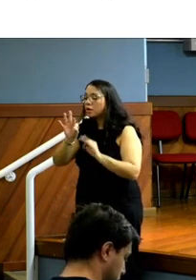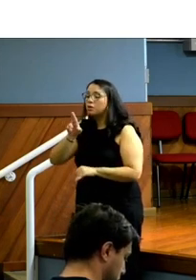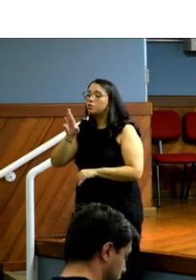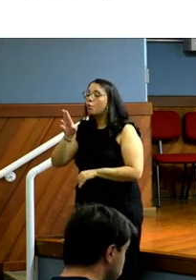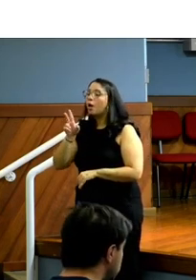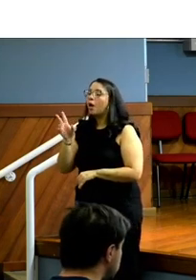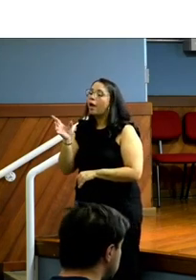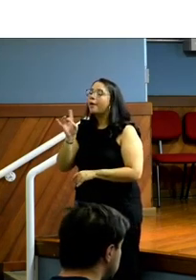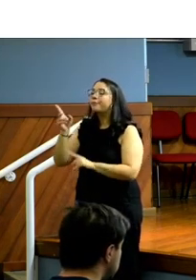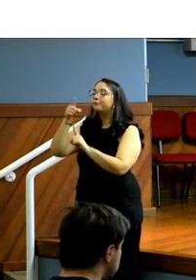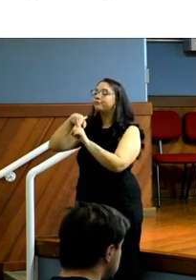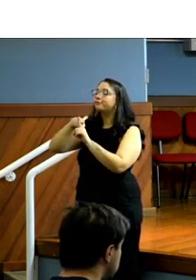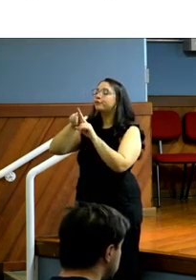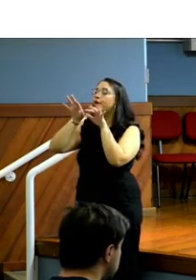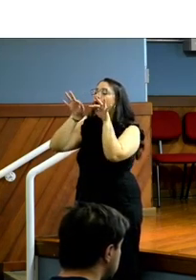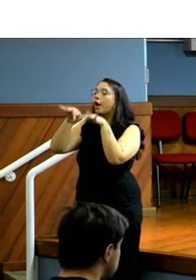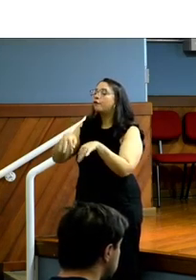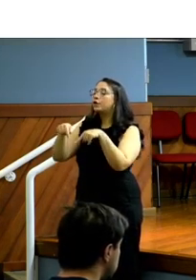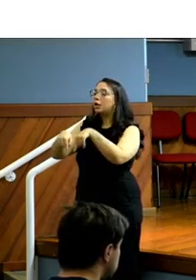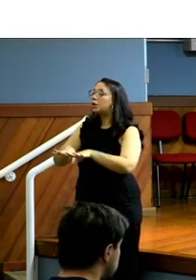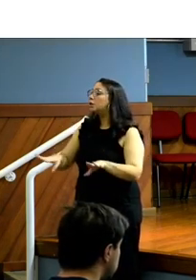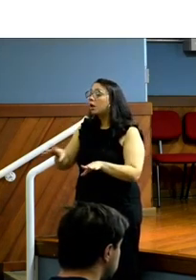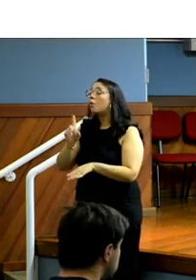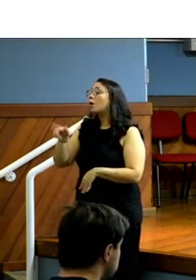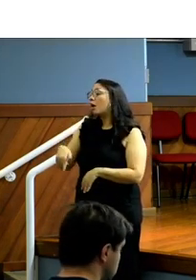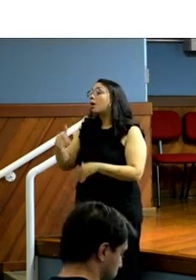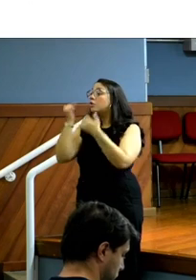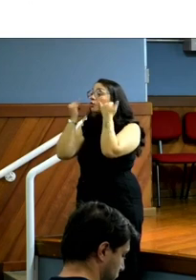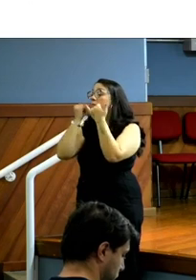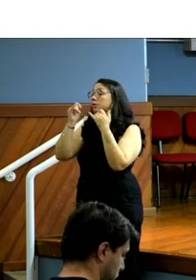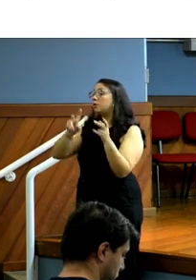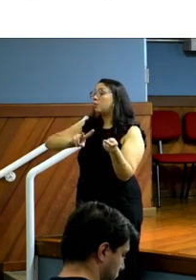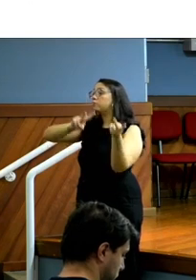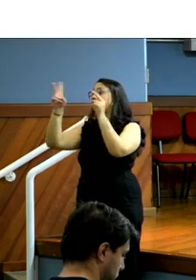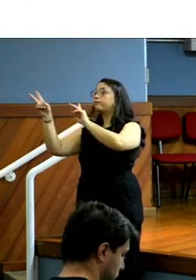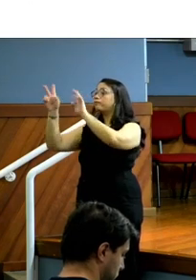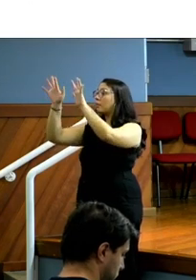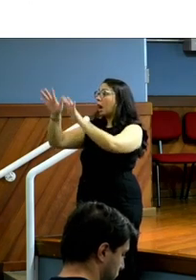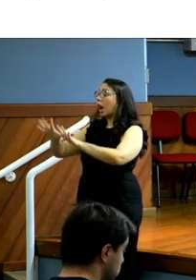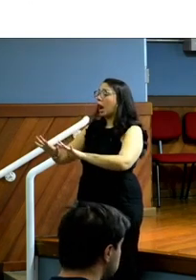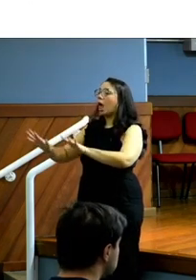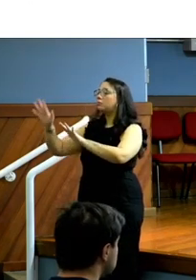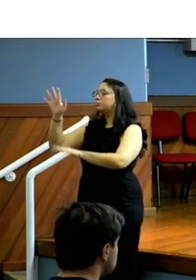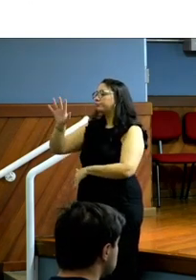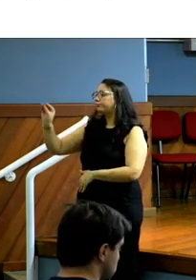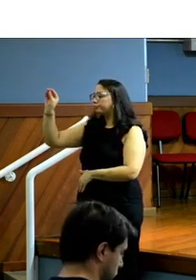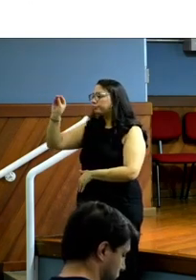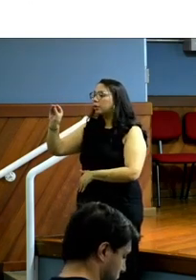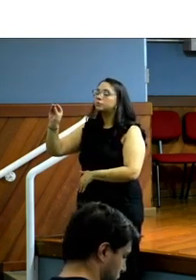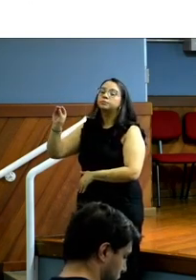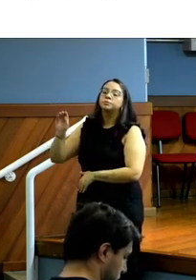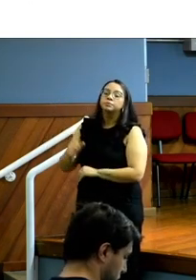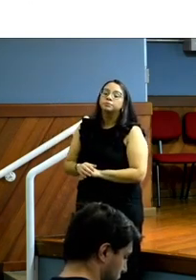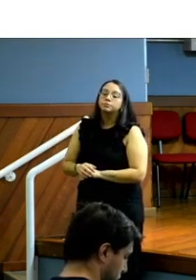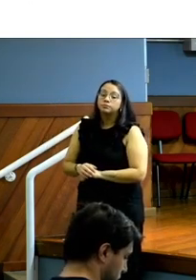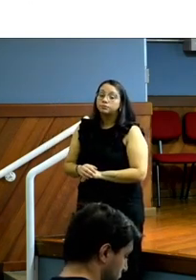atividades fins para o CMU. Elas são meio para atingir o fim, que é a informatização. Então, para nós, a atividade fim é a